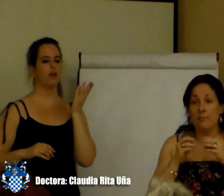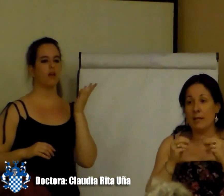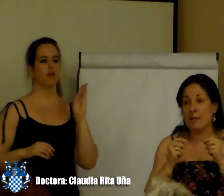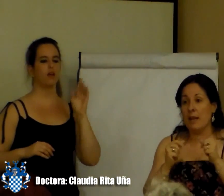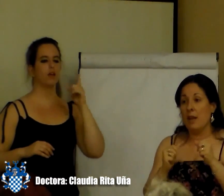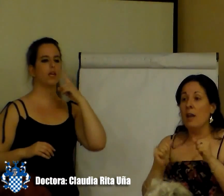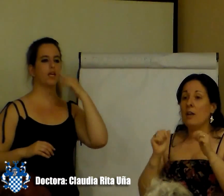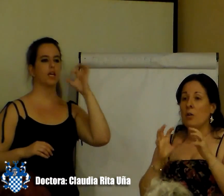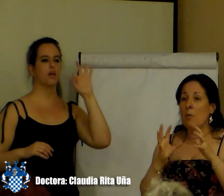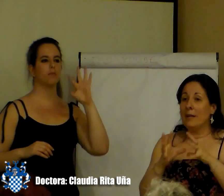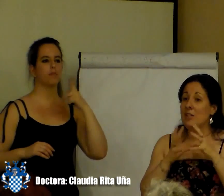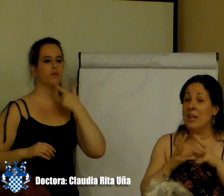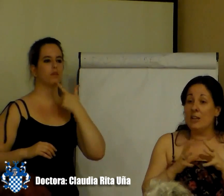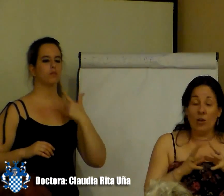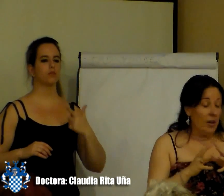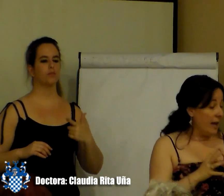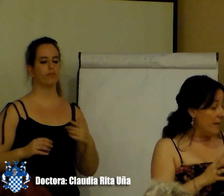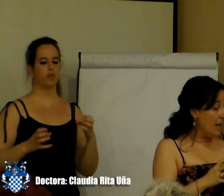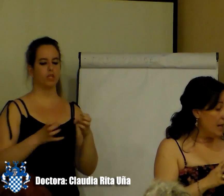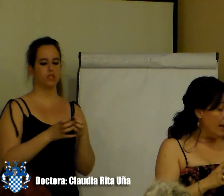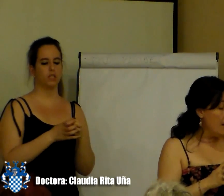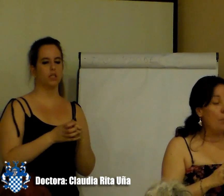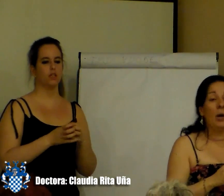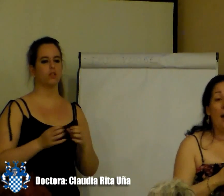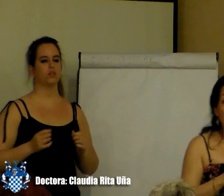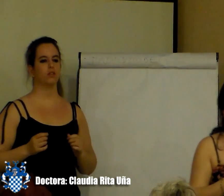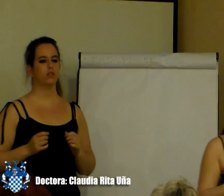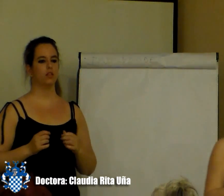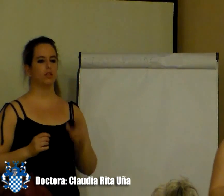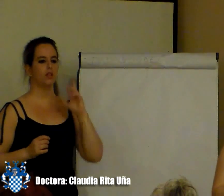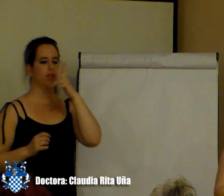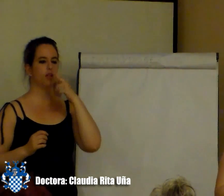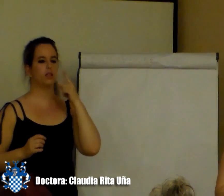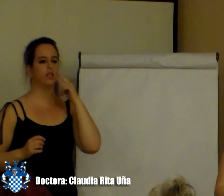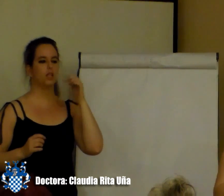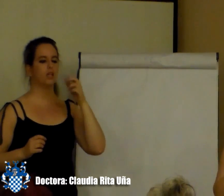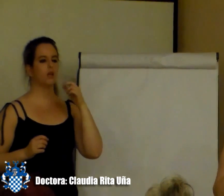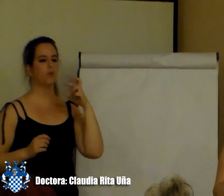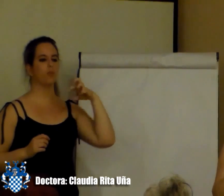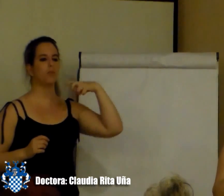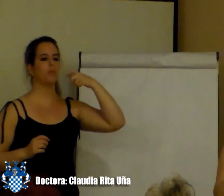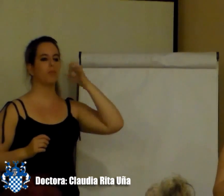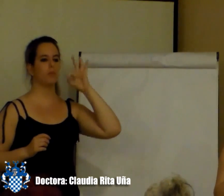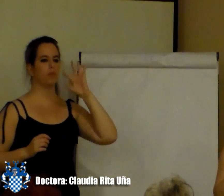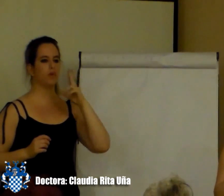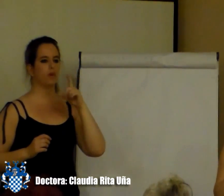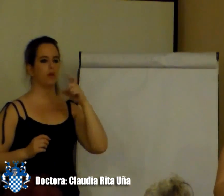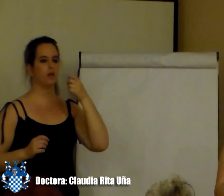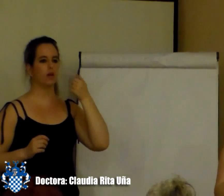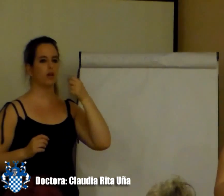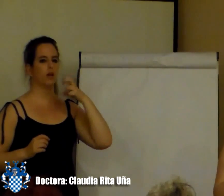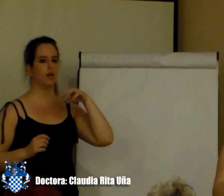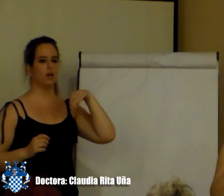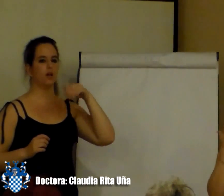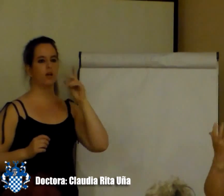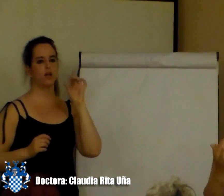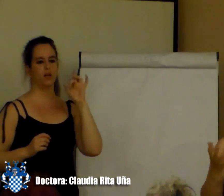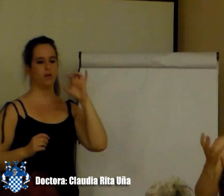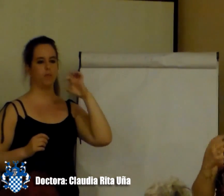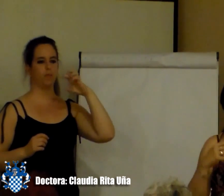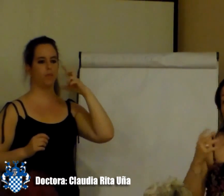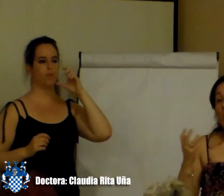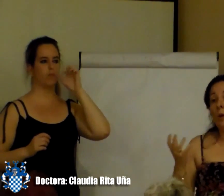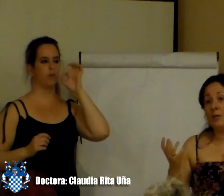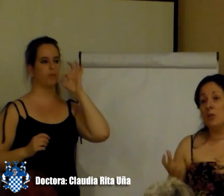atrofiado, como más chiquito, a nivel del hipocampo, ¿sí? Que es una estructura del cerebro también